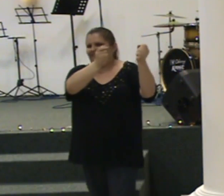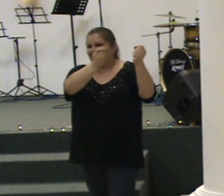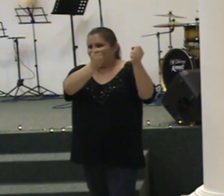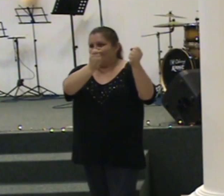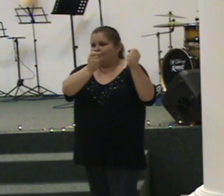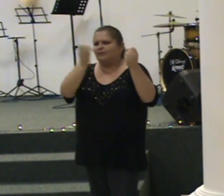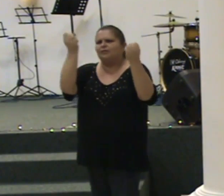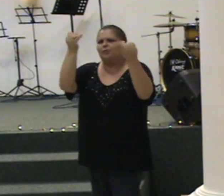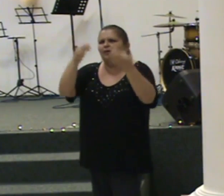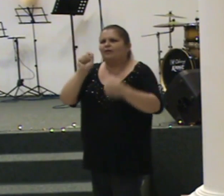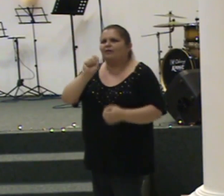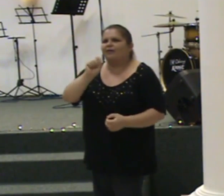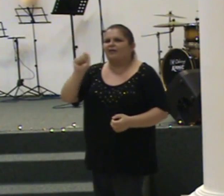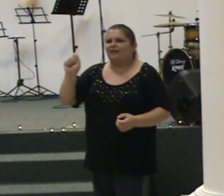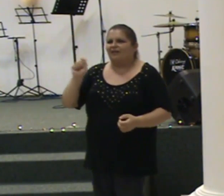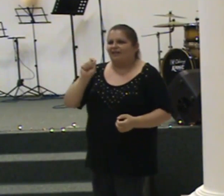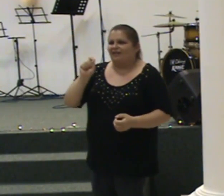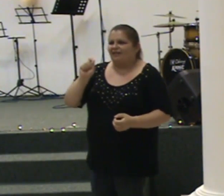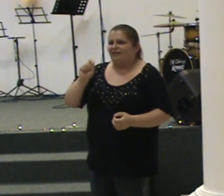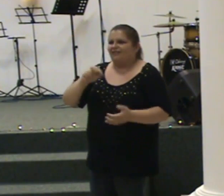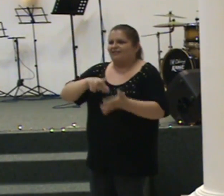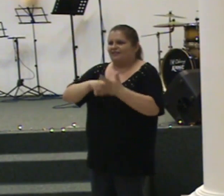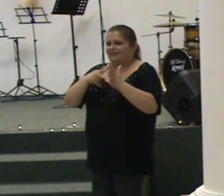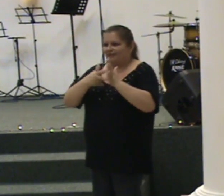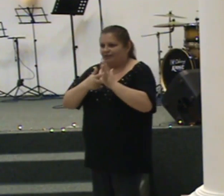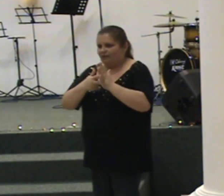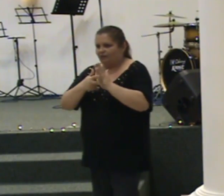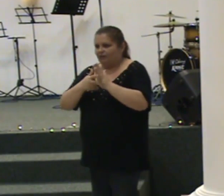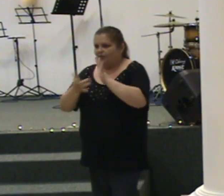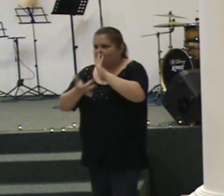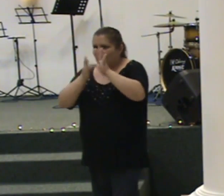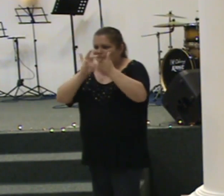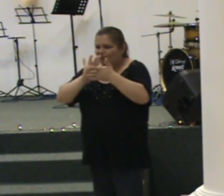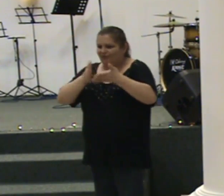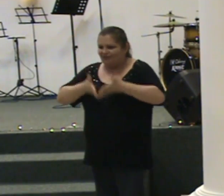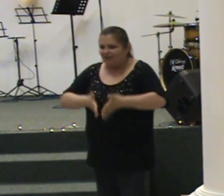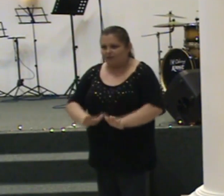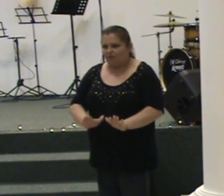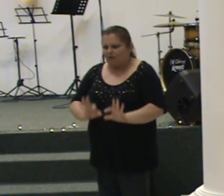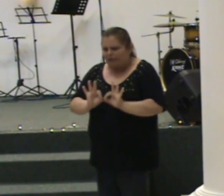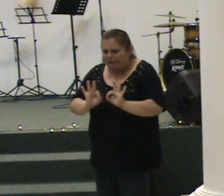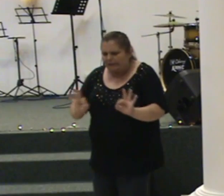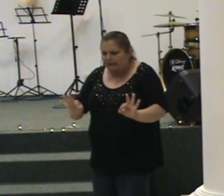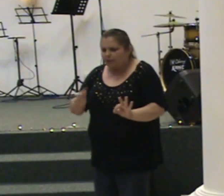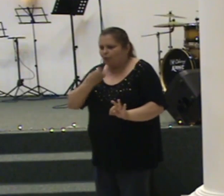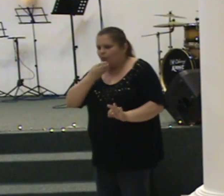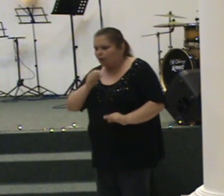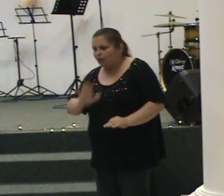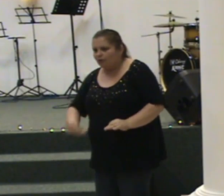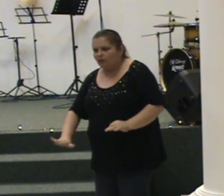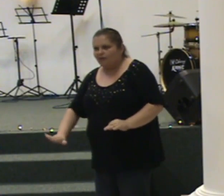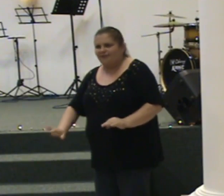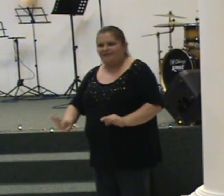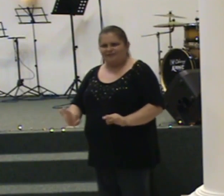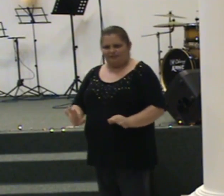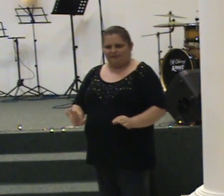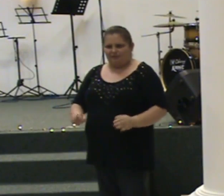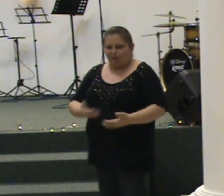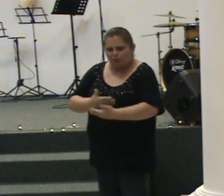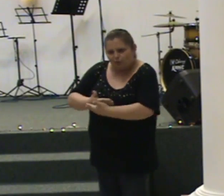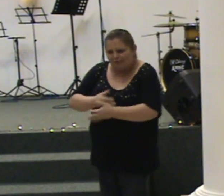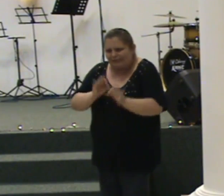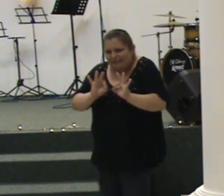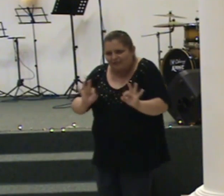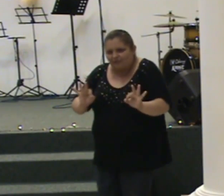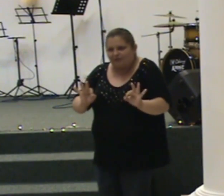está falando o quê? Está falando o seguinte, que aquele que nasceu ali não era simplesmente um menino, Jesus. O Filho